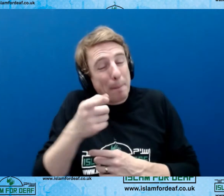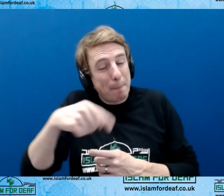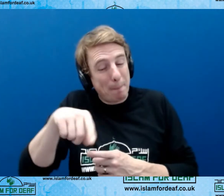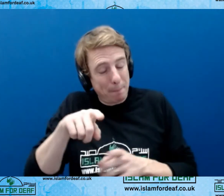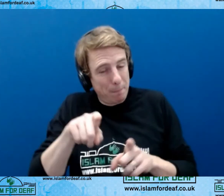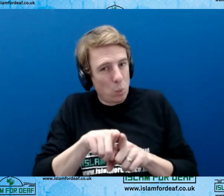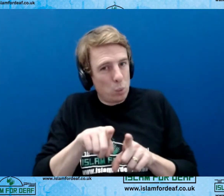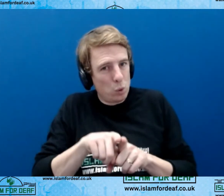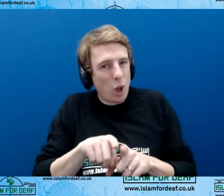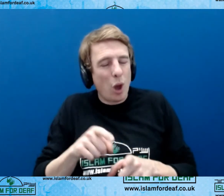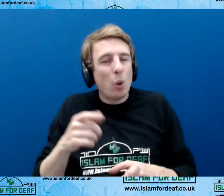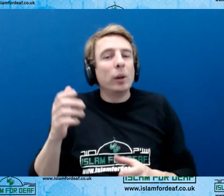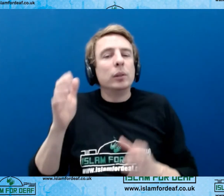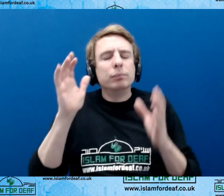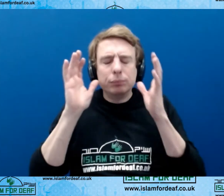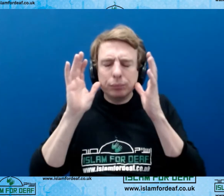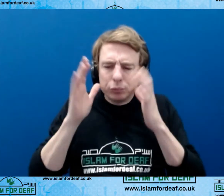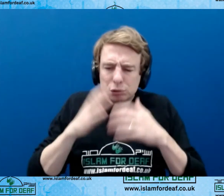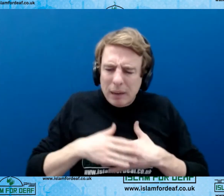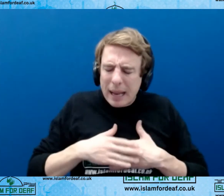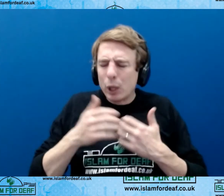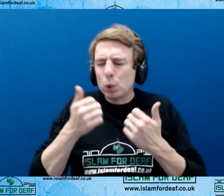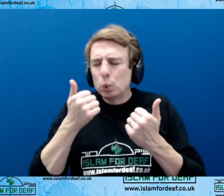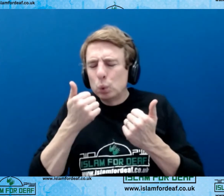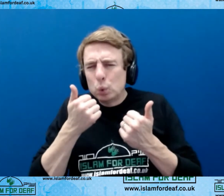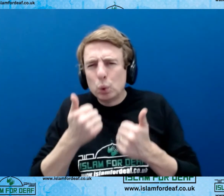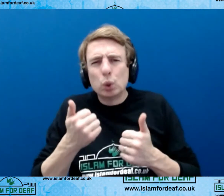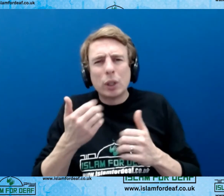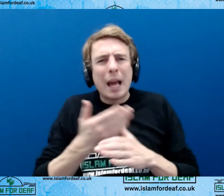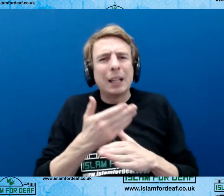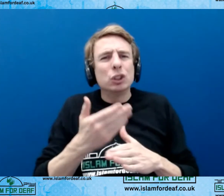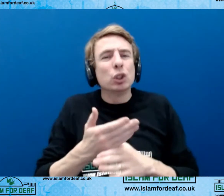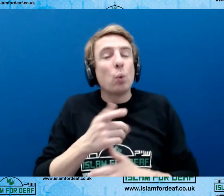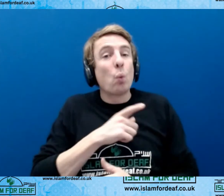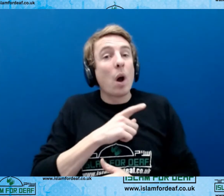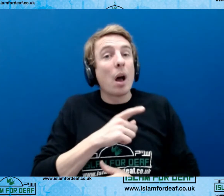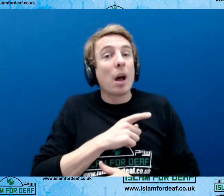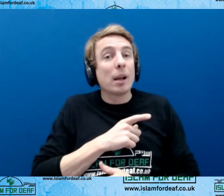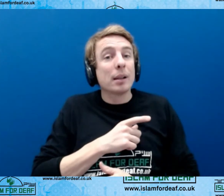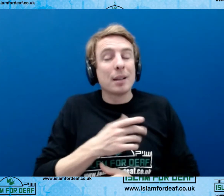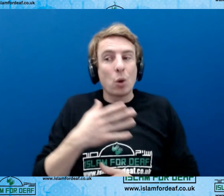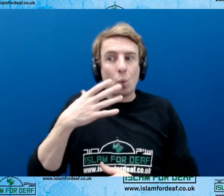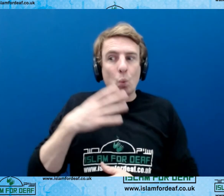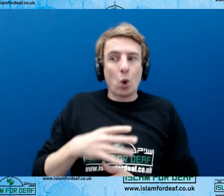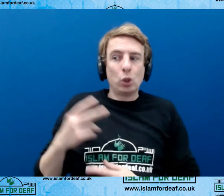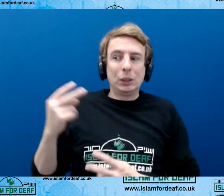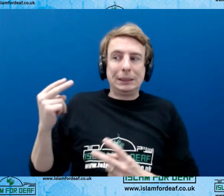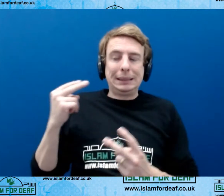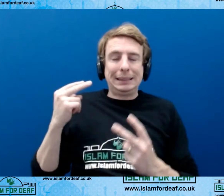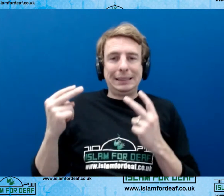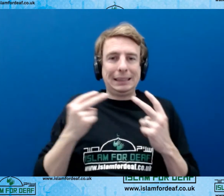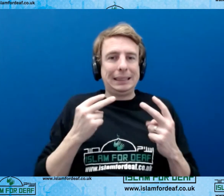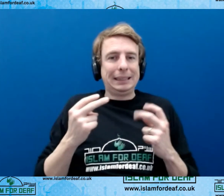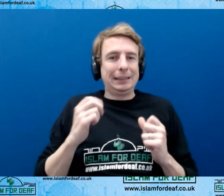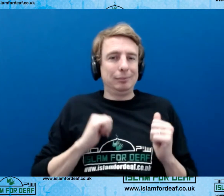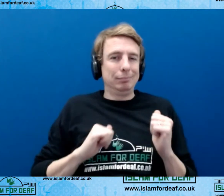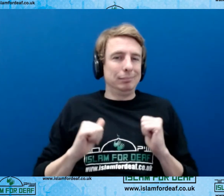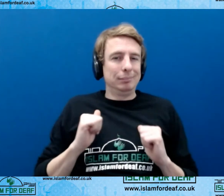good deeds. كما قال عليه الصلاة والسلام: As the Prophet, peace and blessings be upon him,